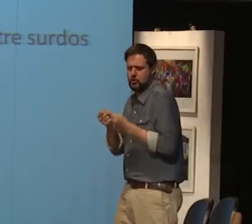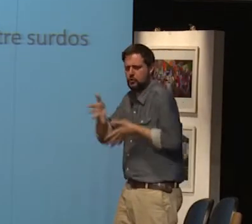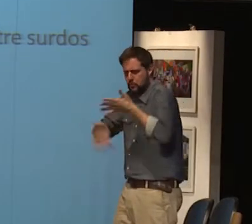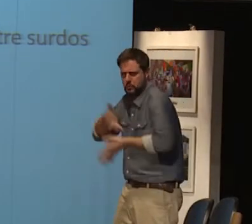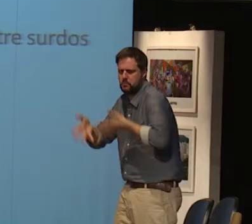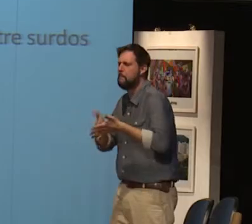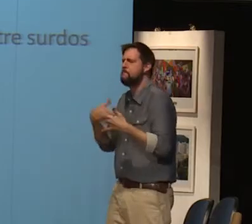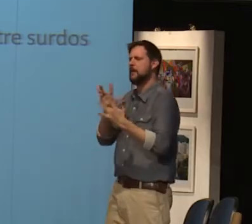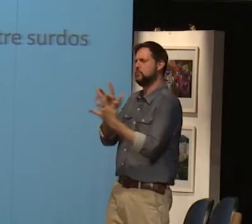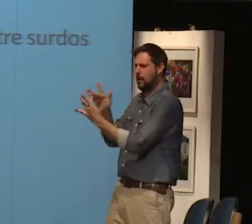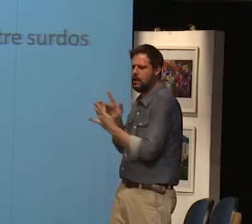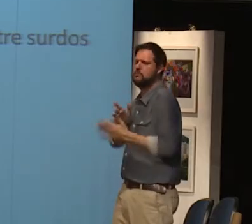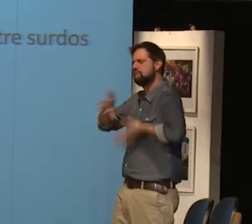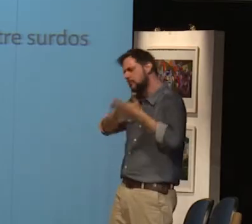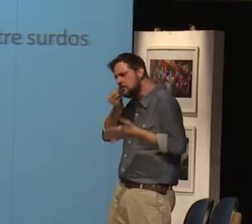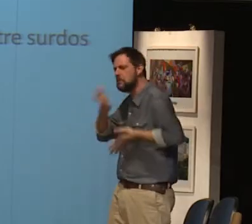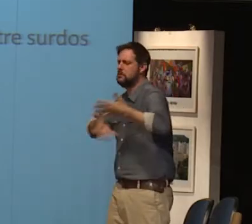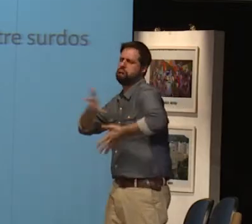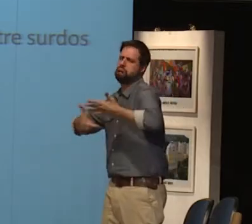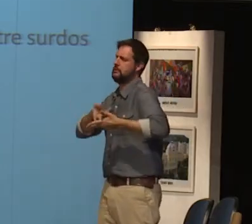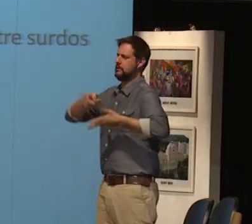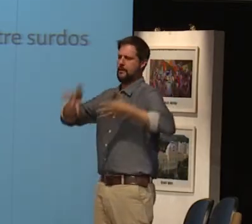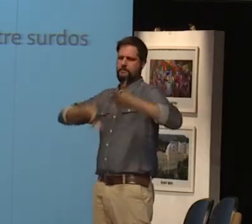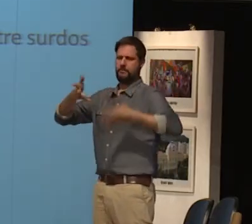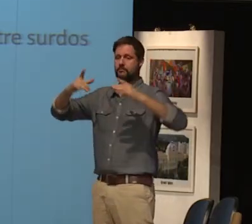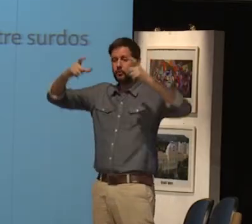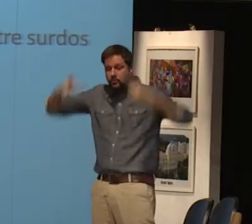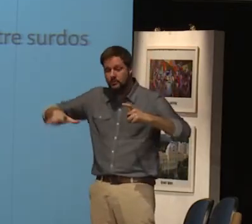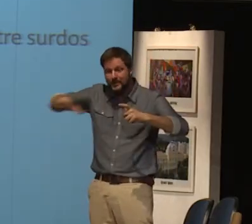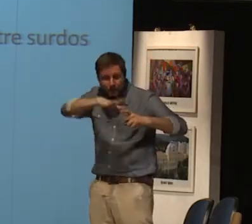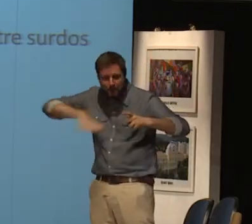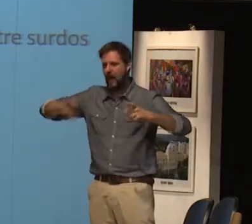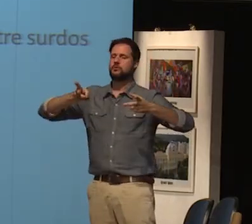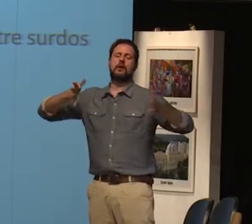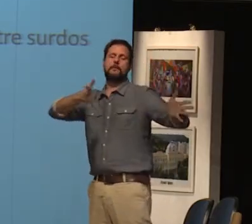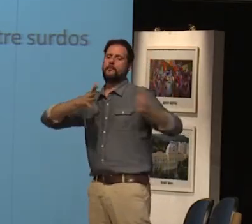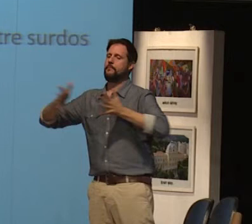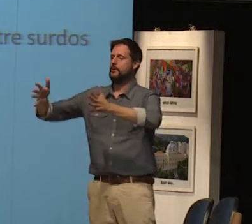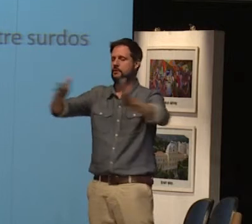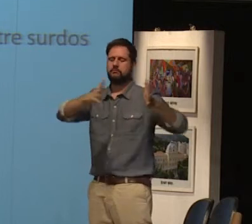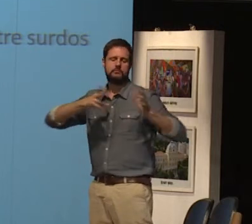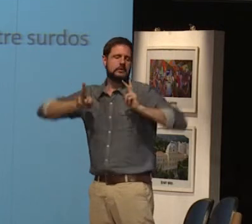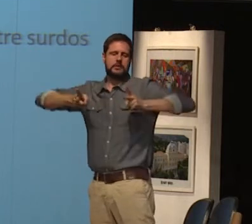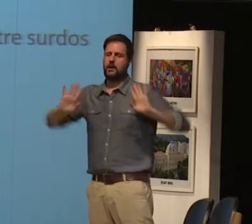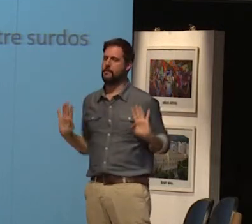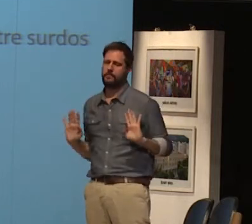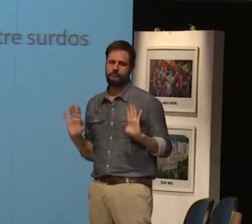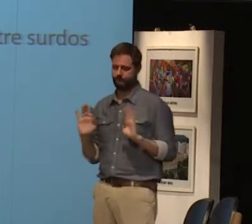isso. Vocês vão fazendo um esforço e vocês vão tendo contato, vocês vão conseguindo fazer esse contato direto com a língua de sinais. E a língua de sinais vai